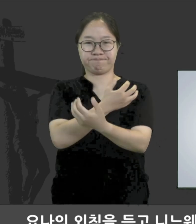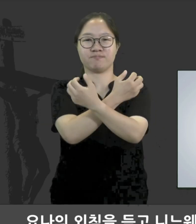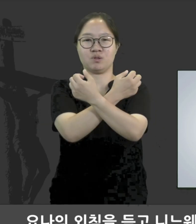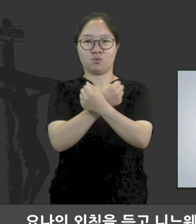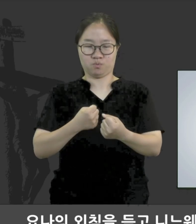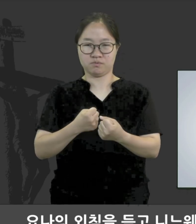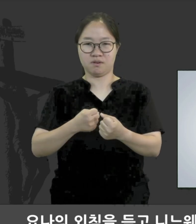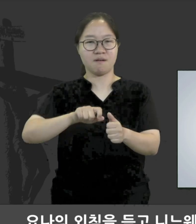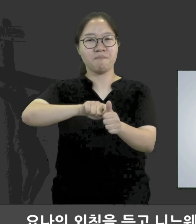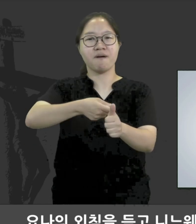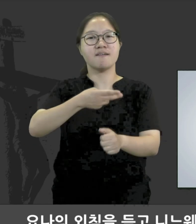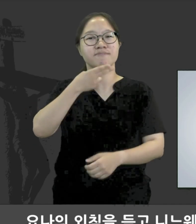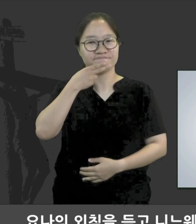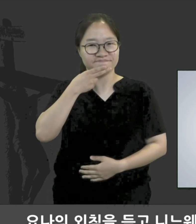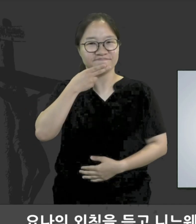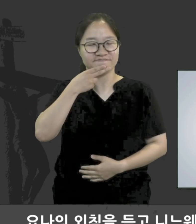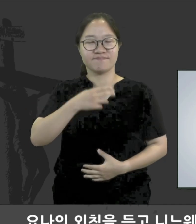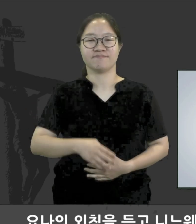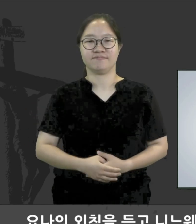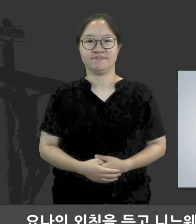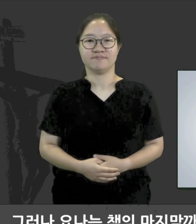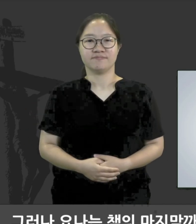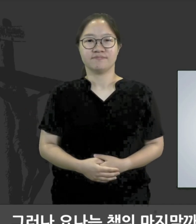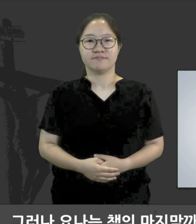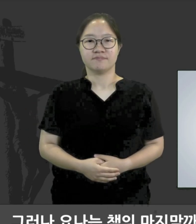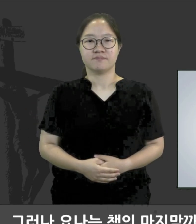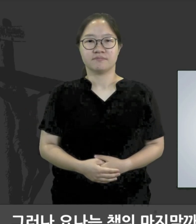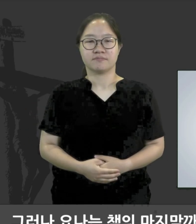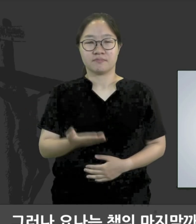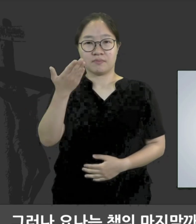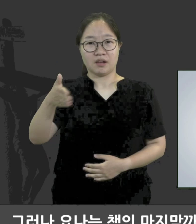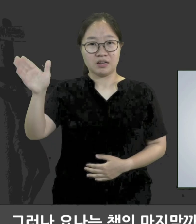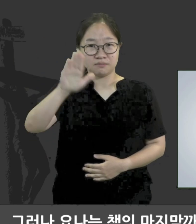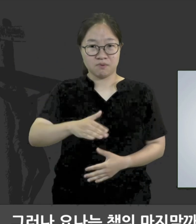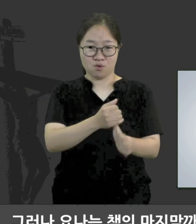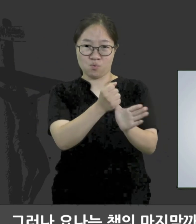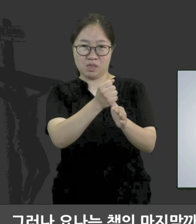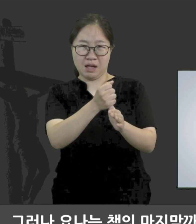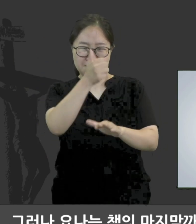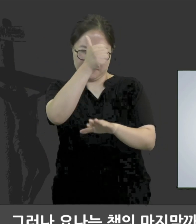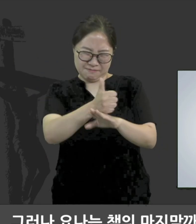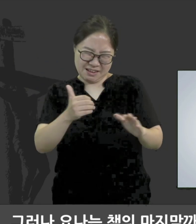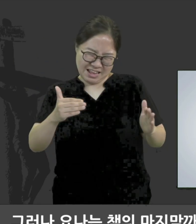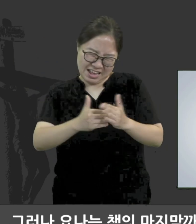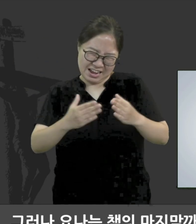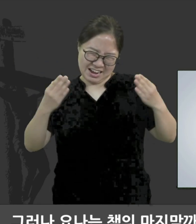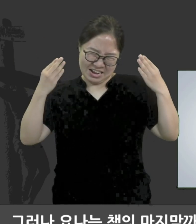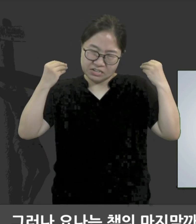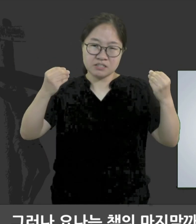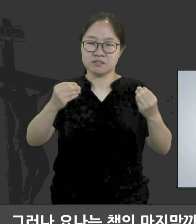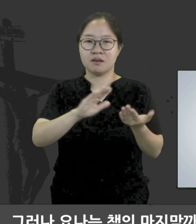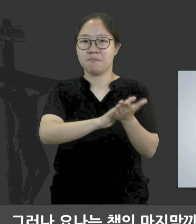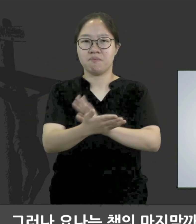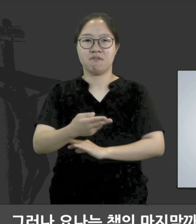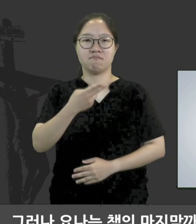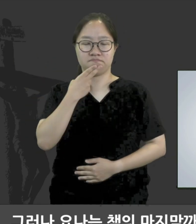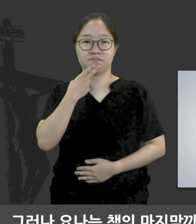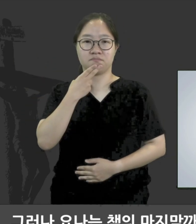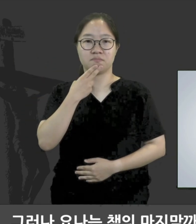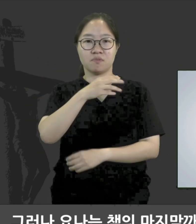받으시고 재앙을 내리지 않으십니다. 그러나 요나는 책의 마지막까지 변하지